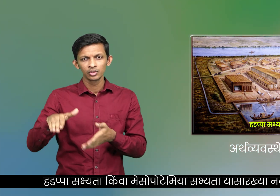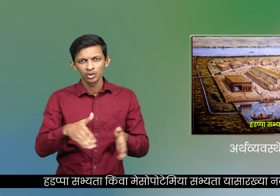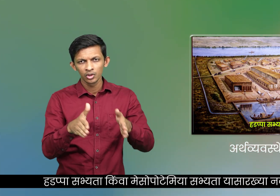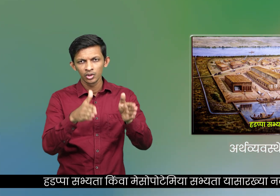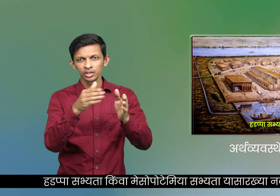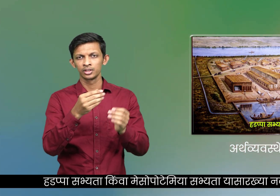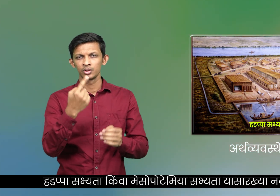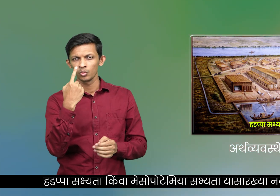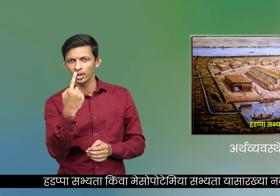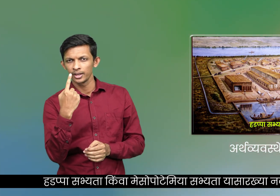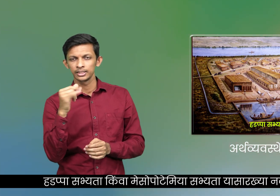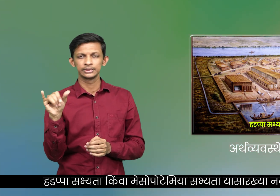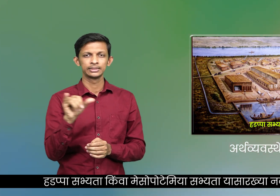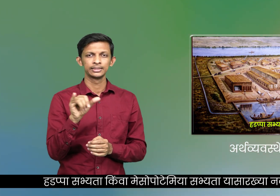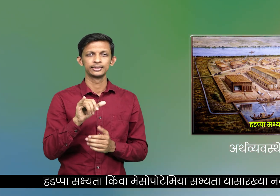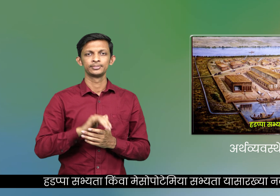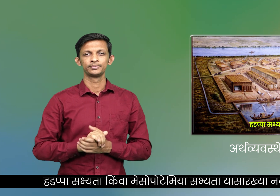नदी काठावर स्थापित होत्या.